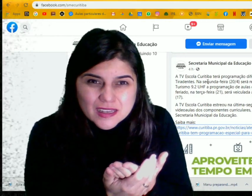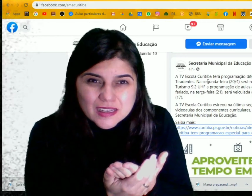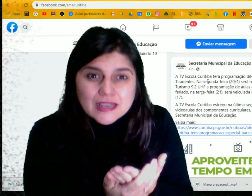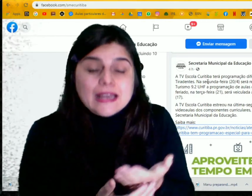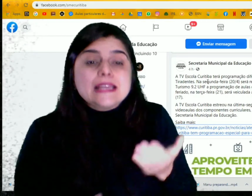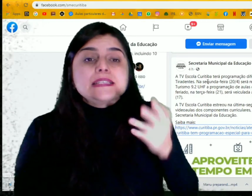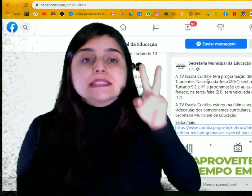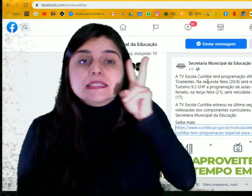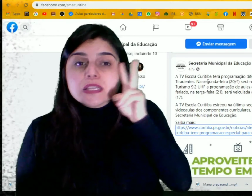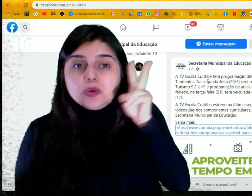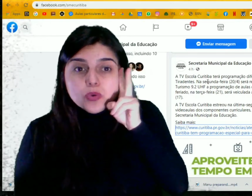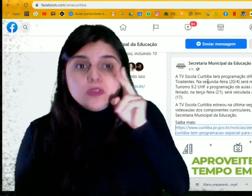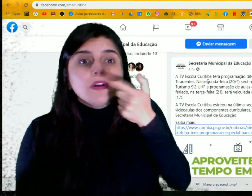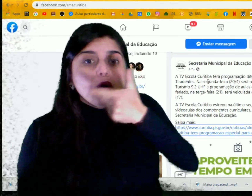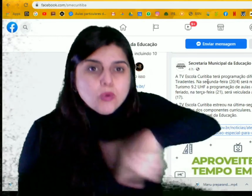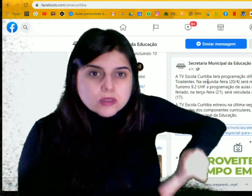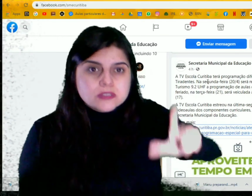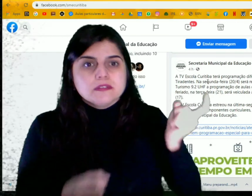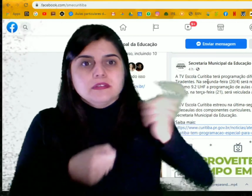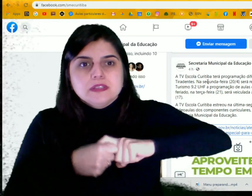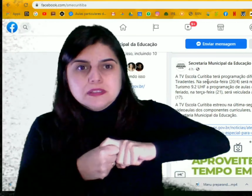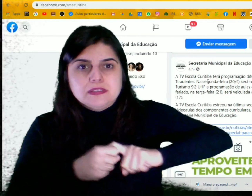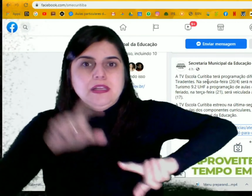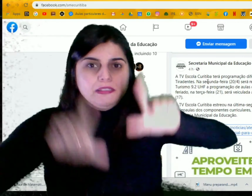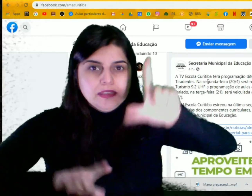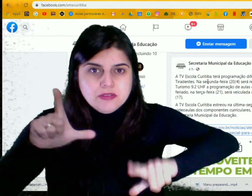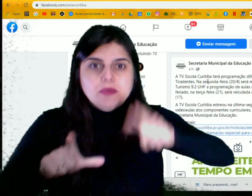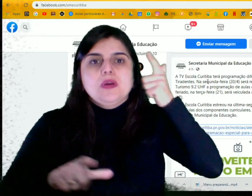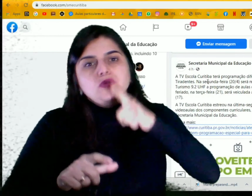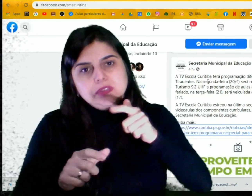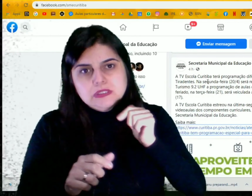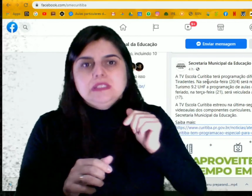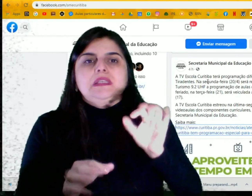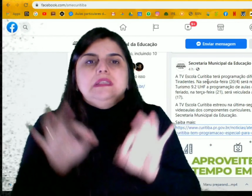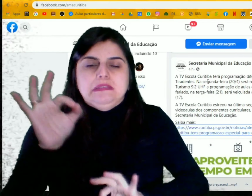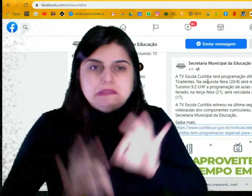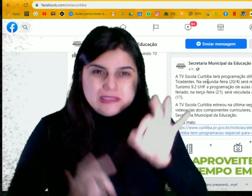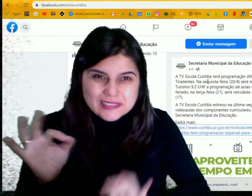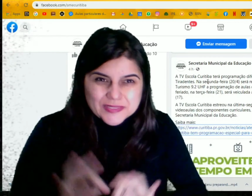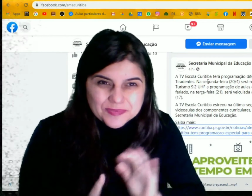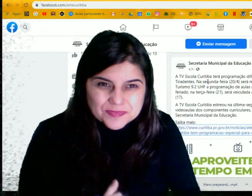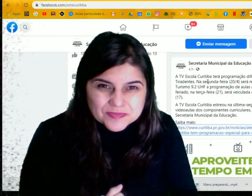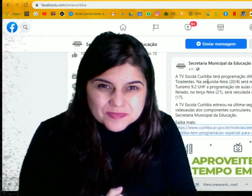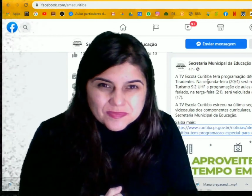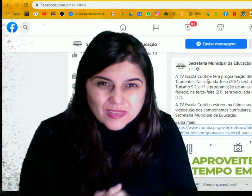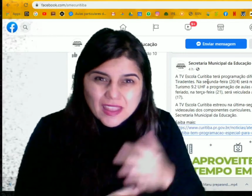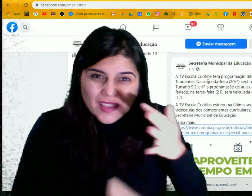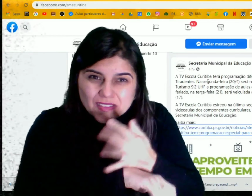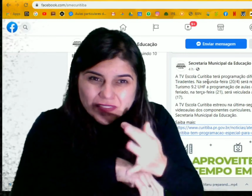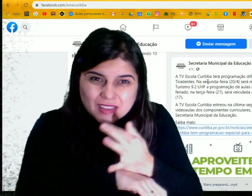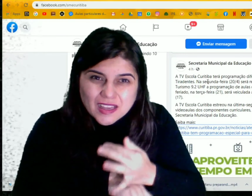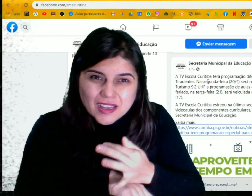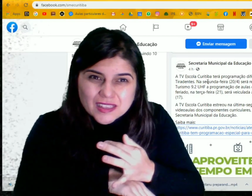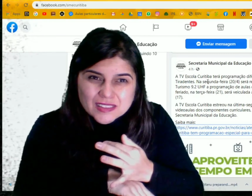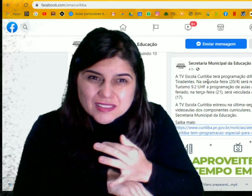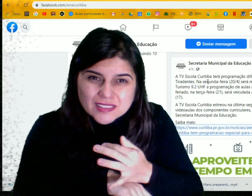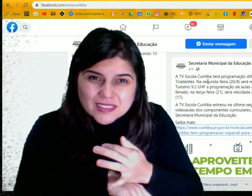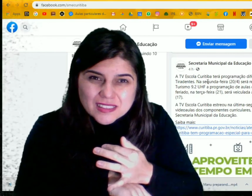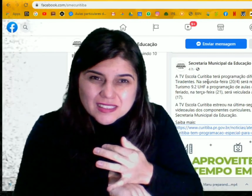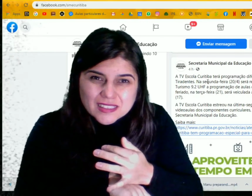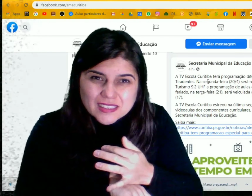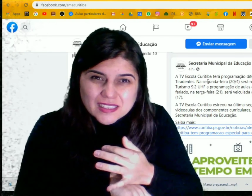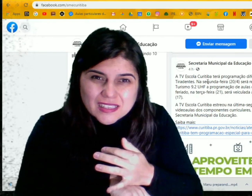no feriado, né? Terça-feira, no feriado, vai ter aula, vai ter algumas reprises que vão passar na